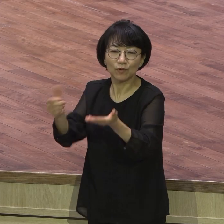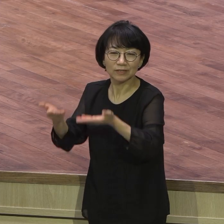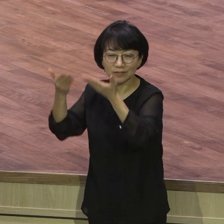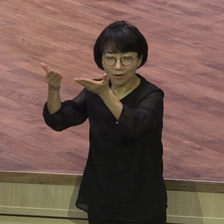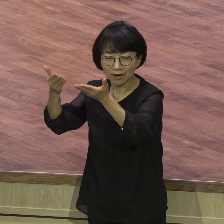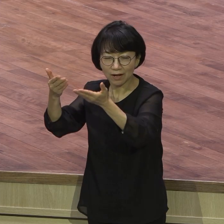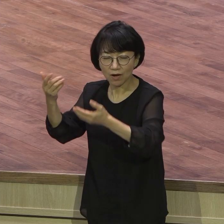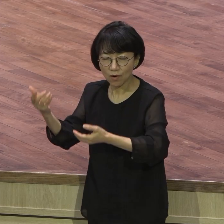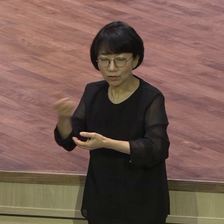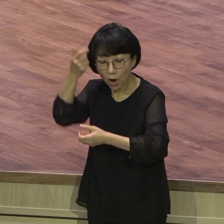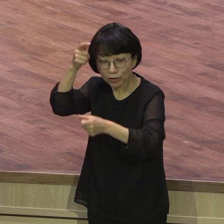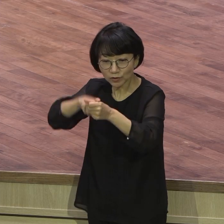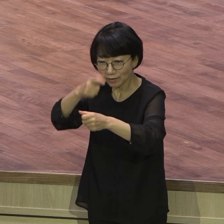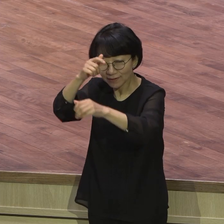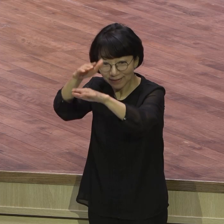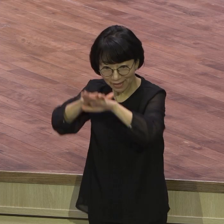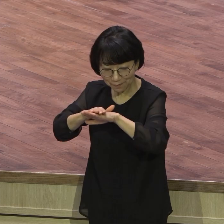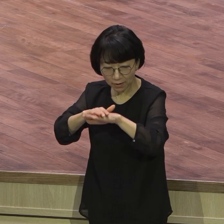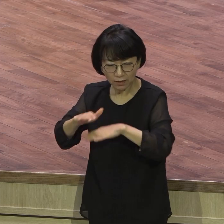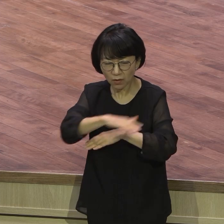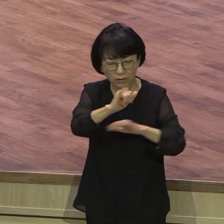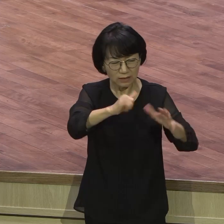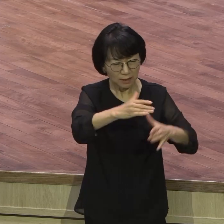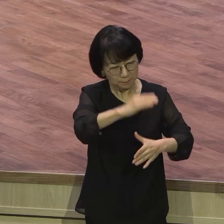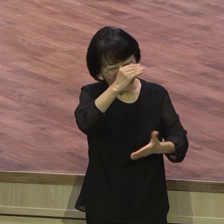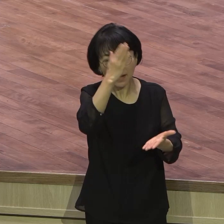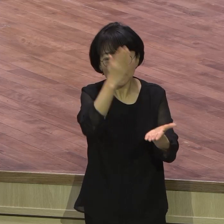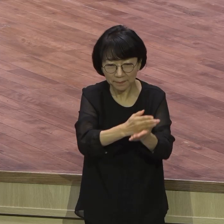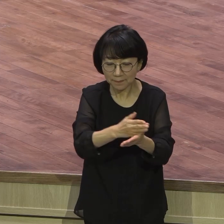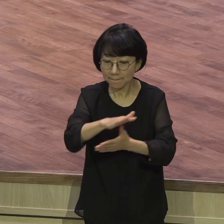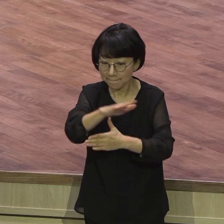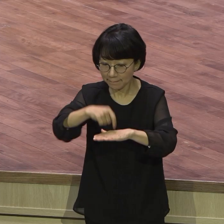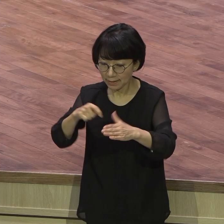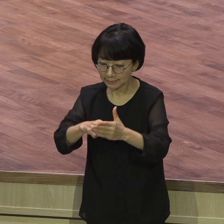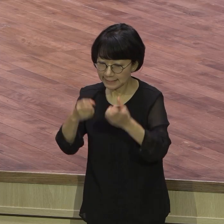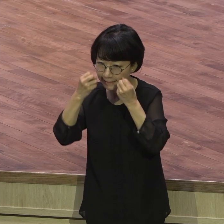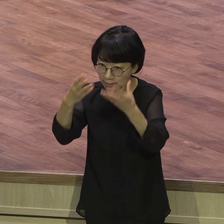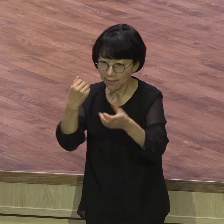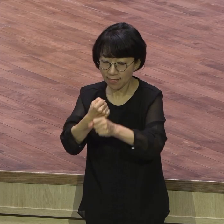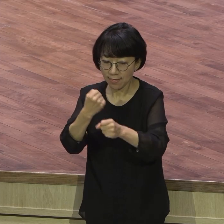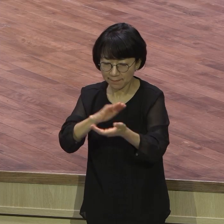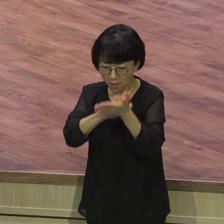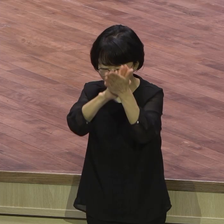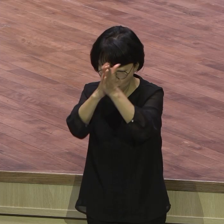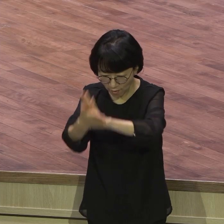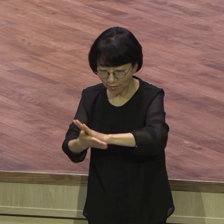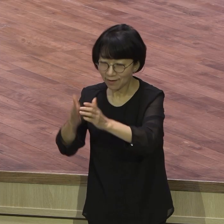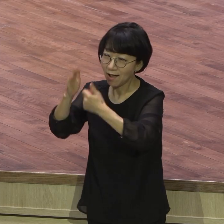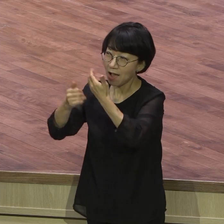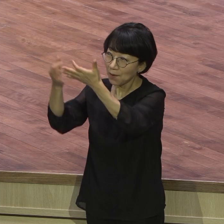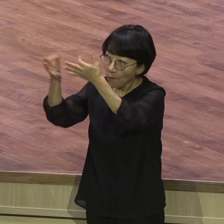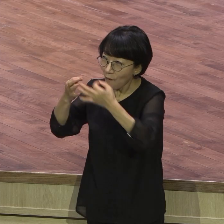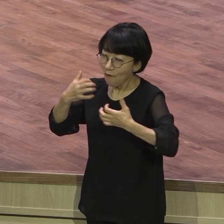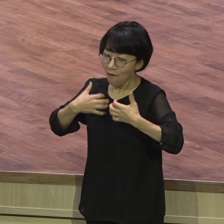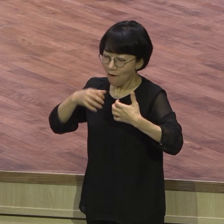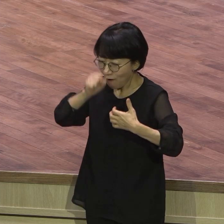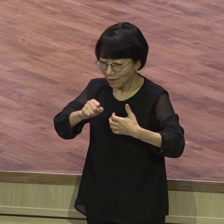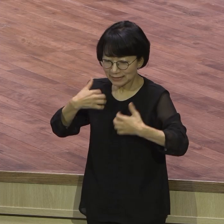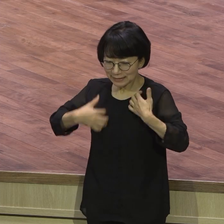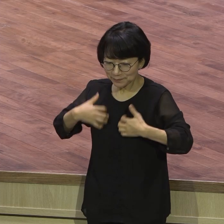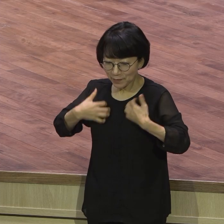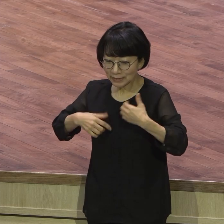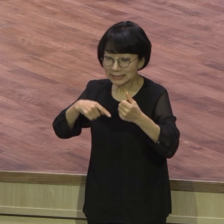예비니라 너희는 이 세대를 본받지 말고 오직 마음을 새롭게 함으로 변화를 받아 하나님의 기뻐하시고 온